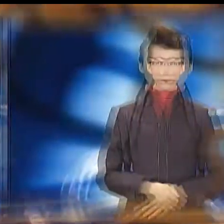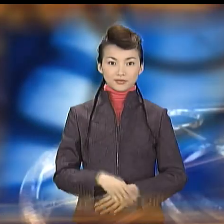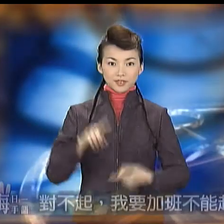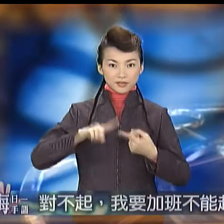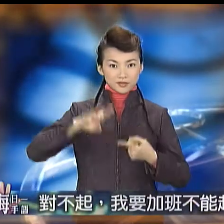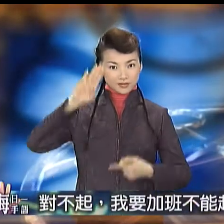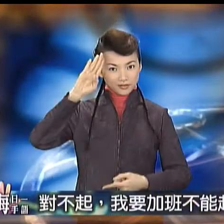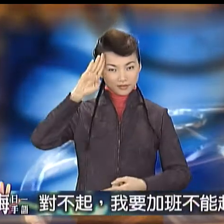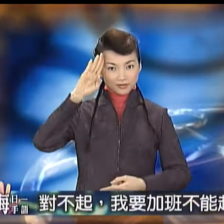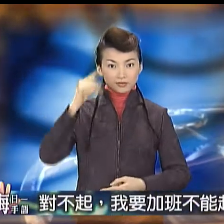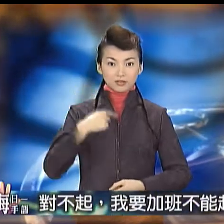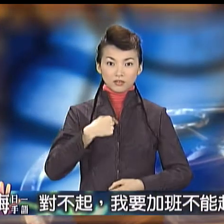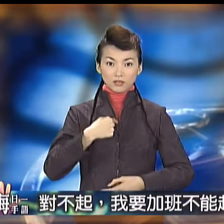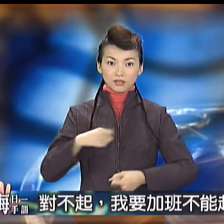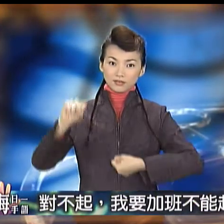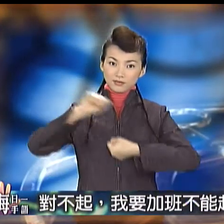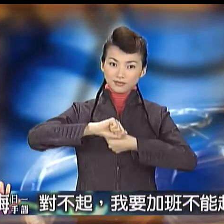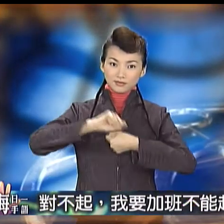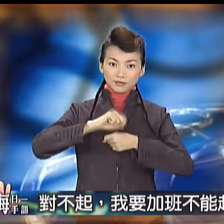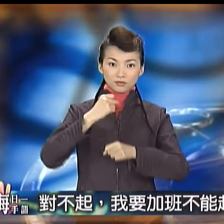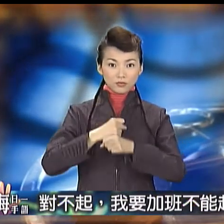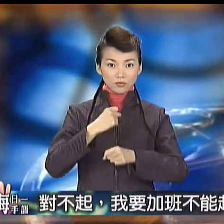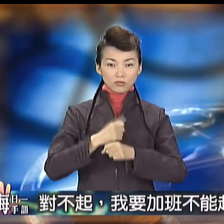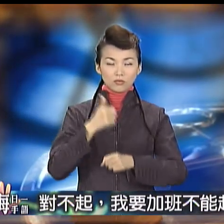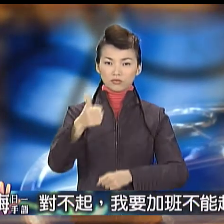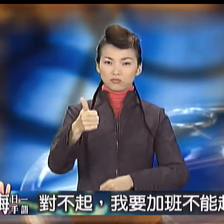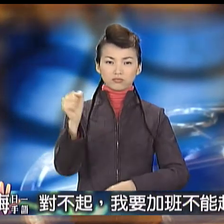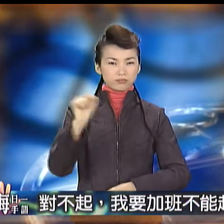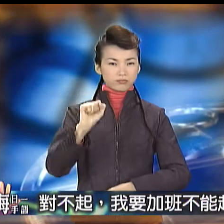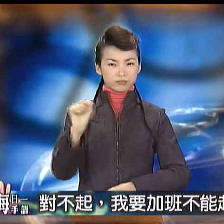对不起，我要加班，不能赴约。